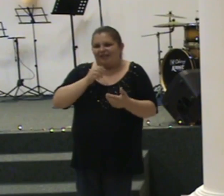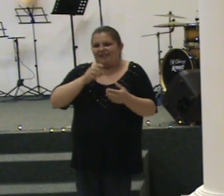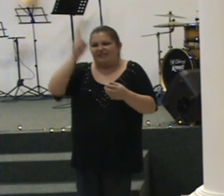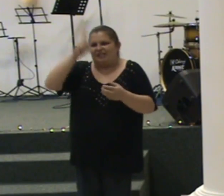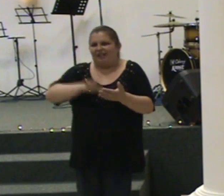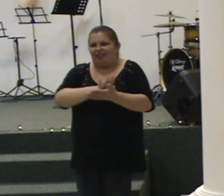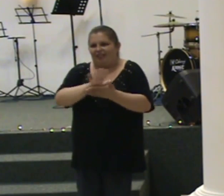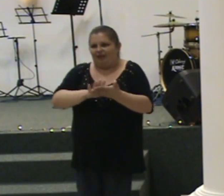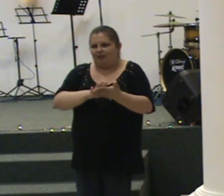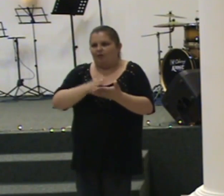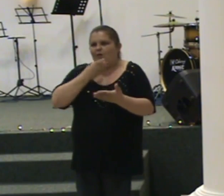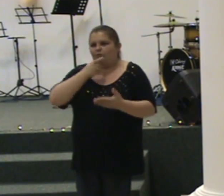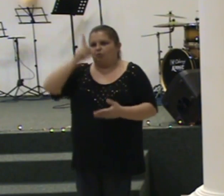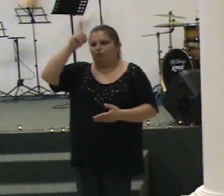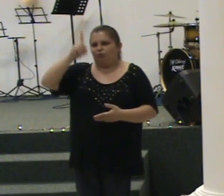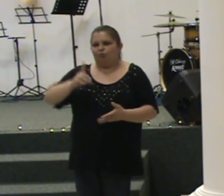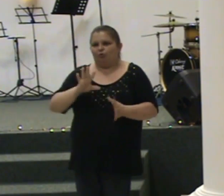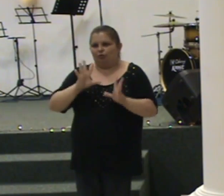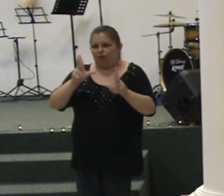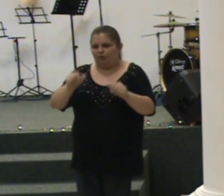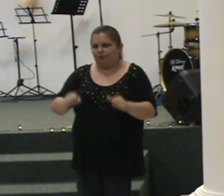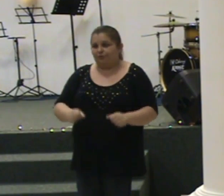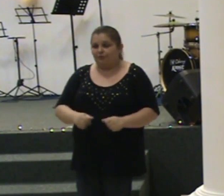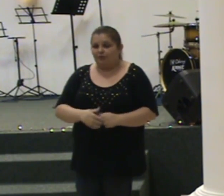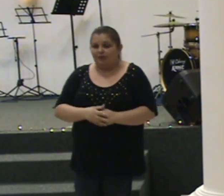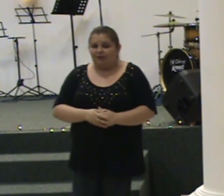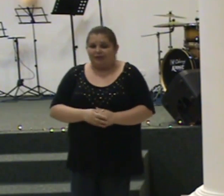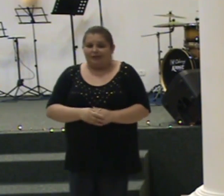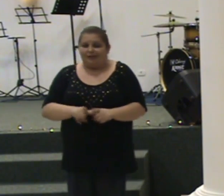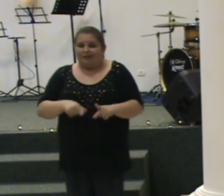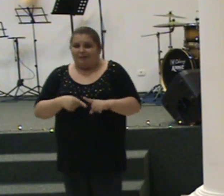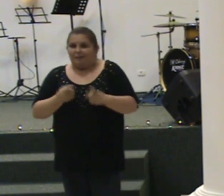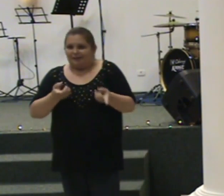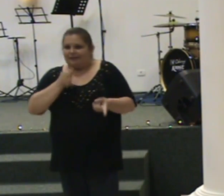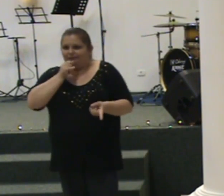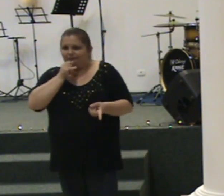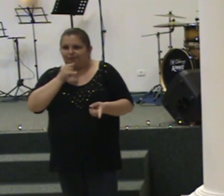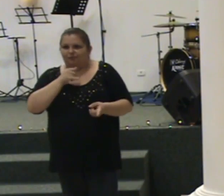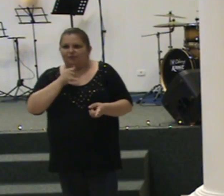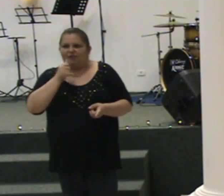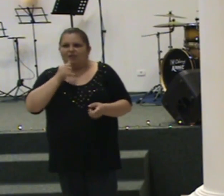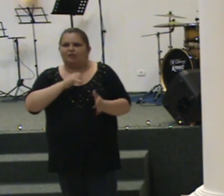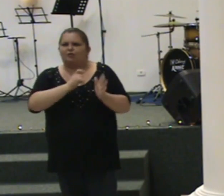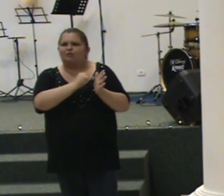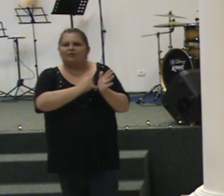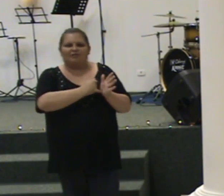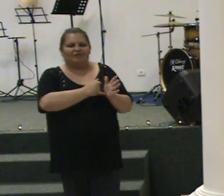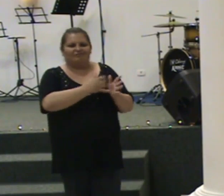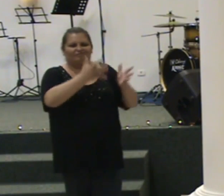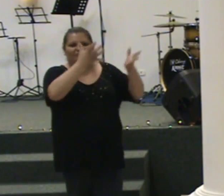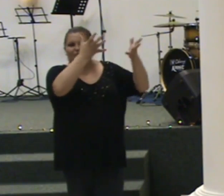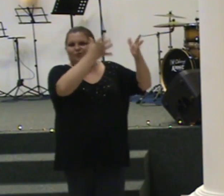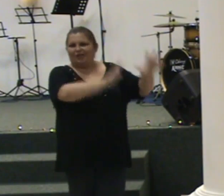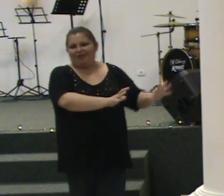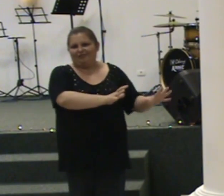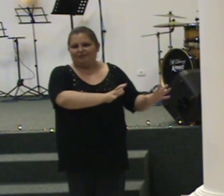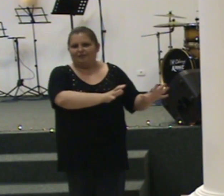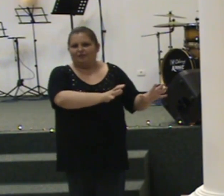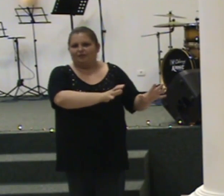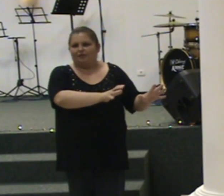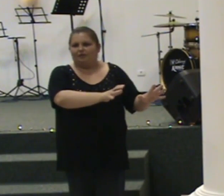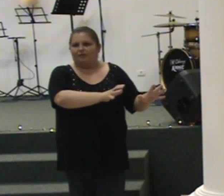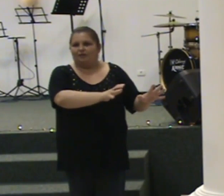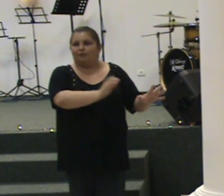não aparece. Mas José amava Maria, se ele falasse, se eu não casar com ela, não reconhecer o filho